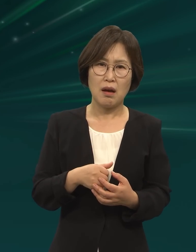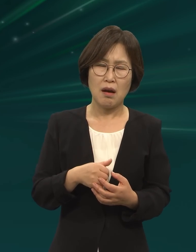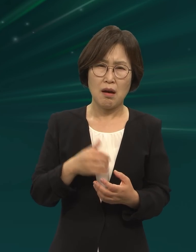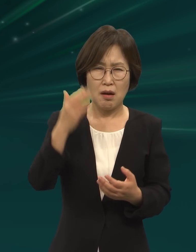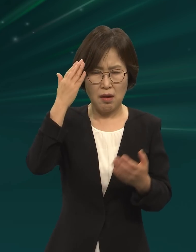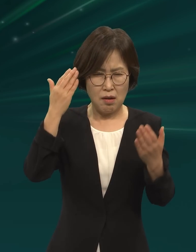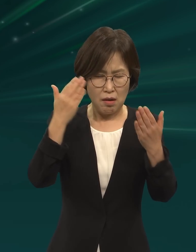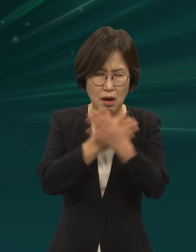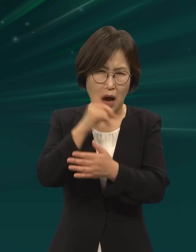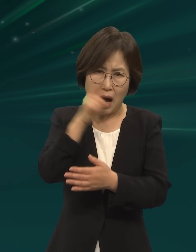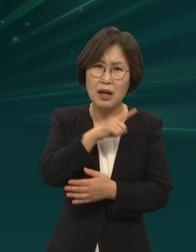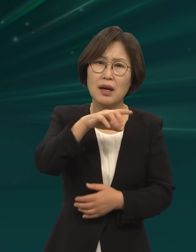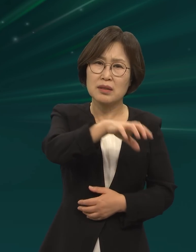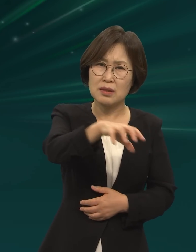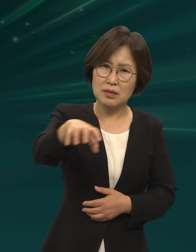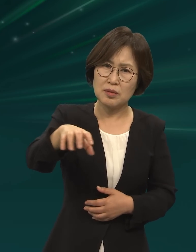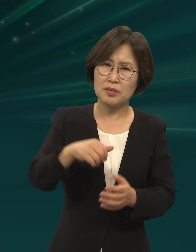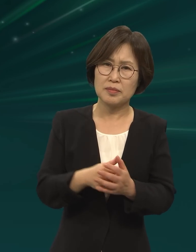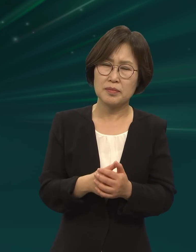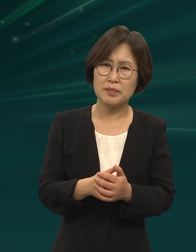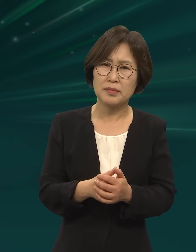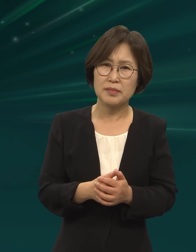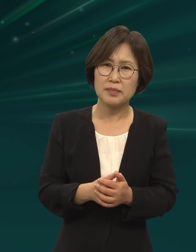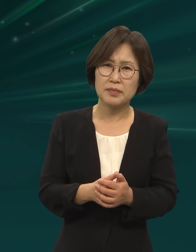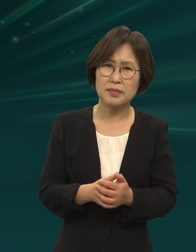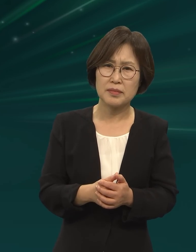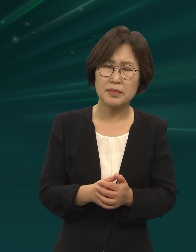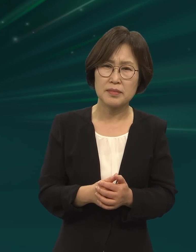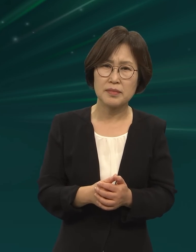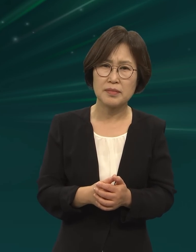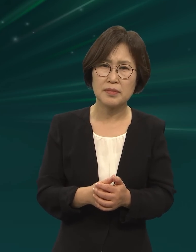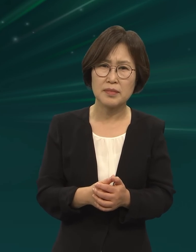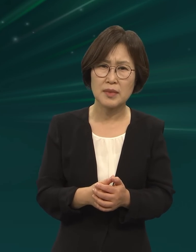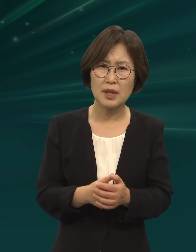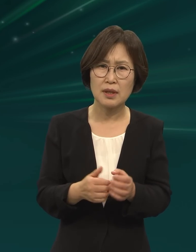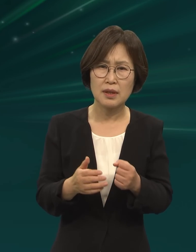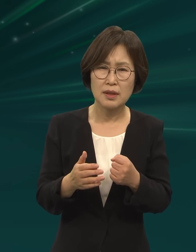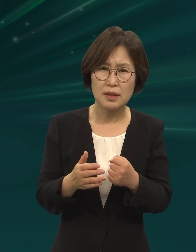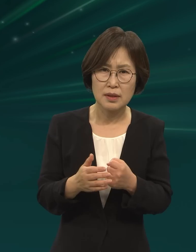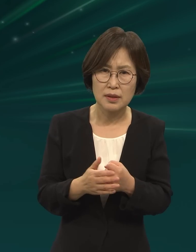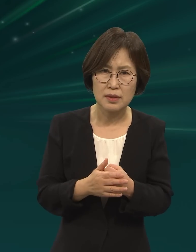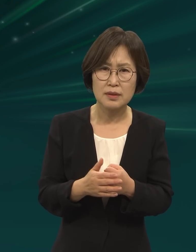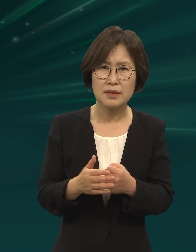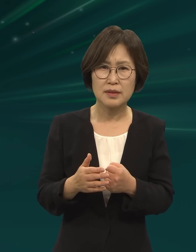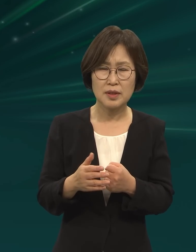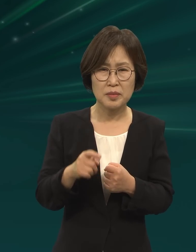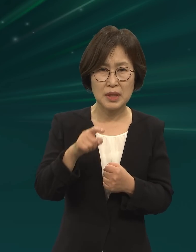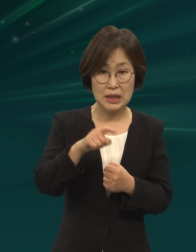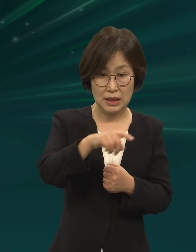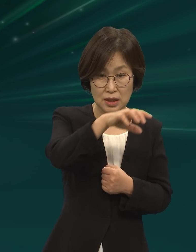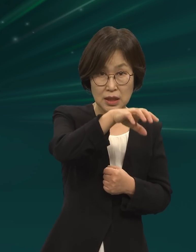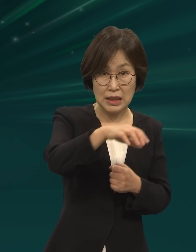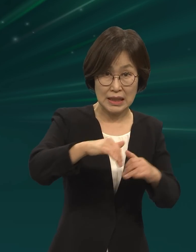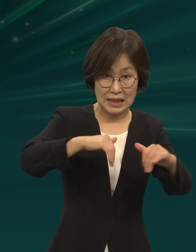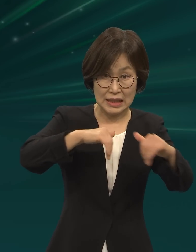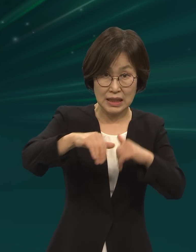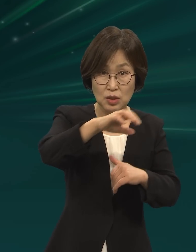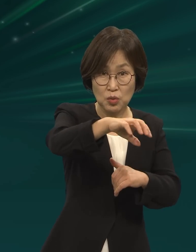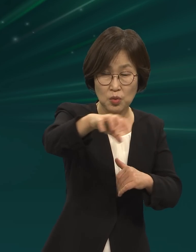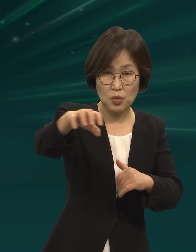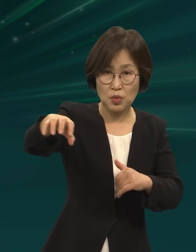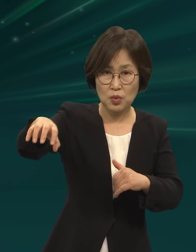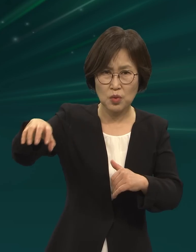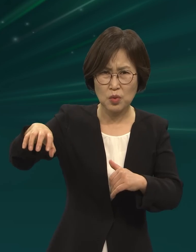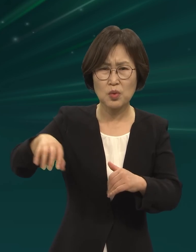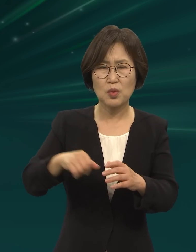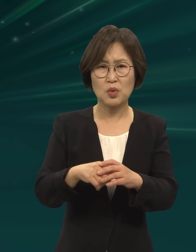그래서 이 지역이 정말 너무 힘든 지역이었는데, 그래서 제가 이런 그 골목에 들어가면